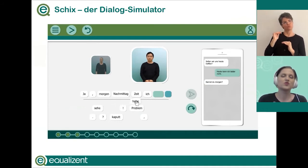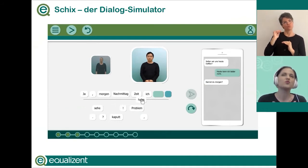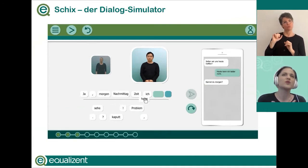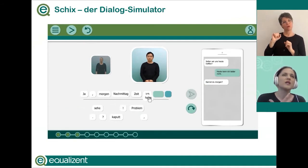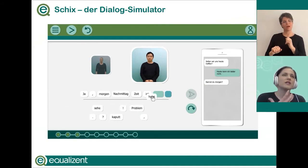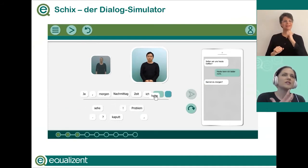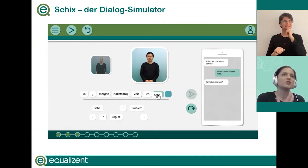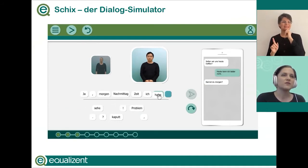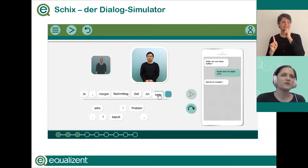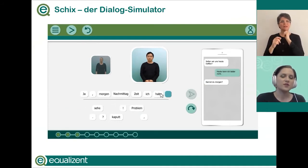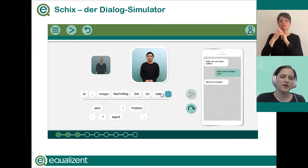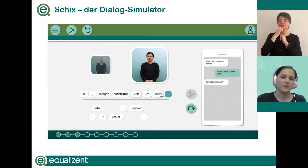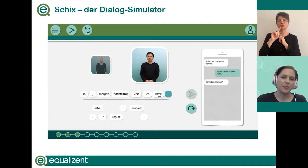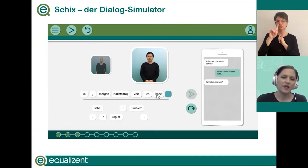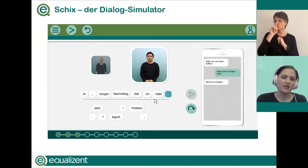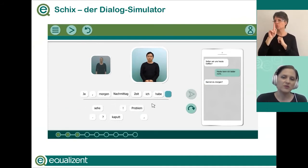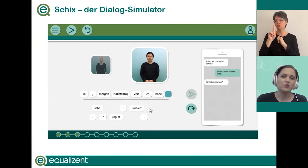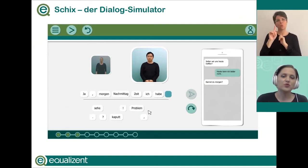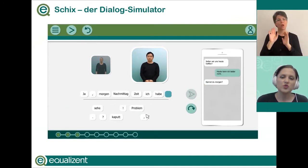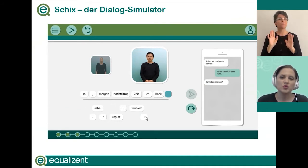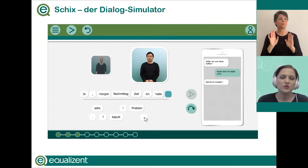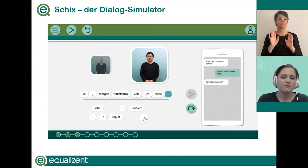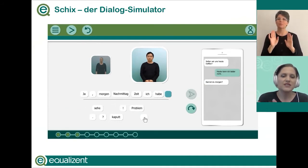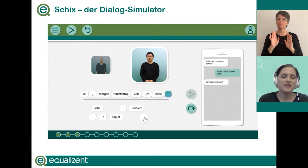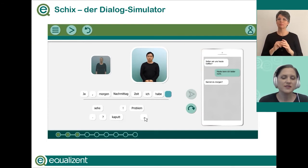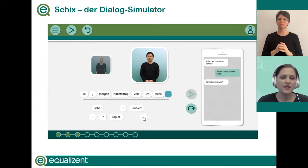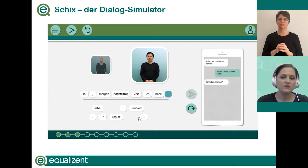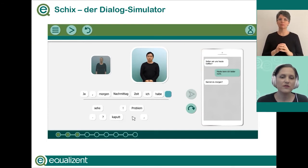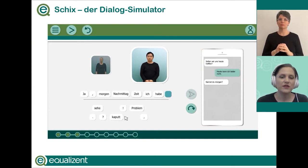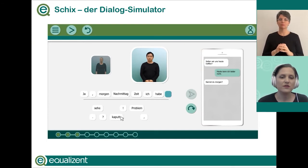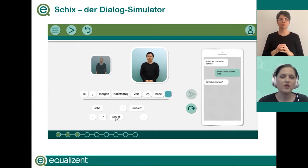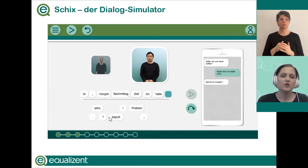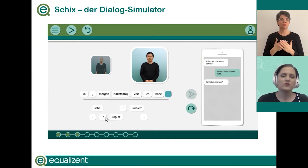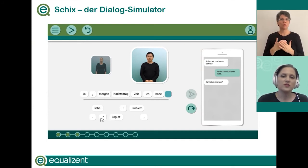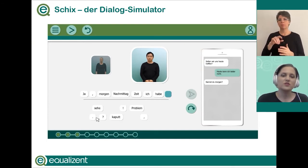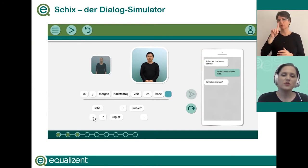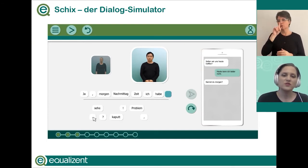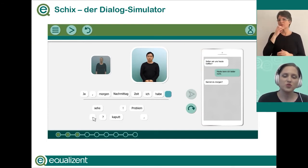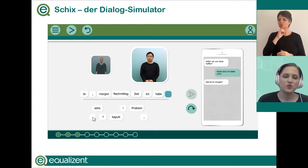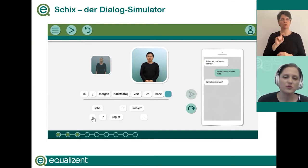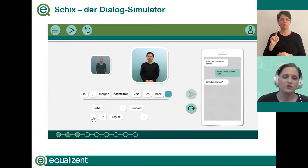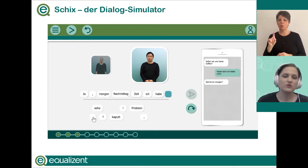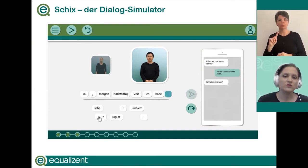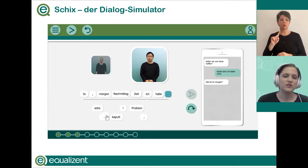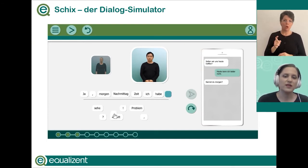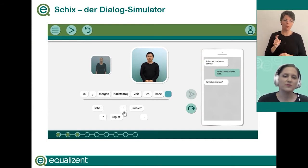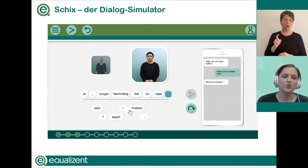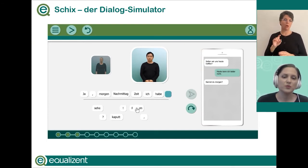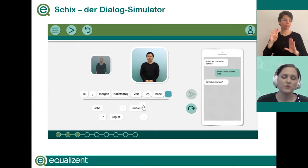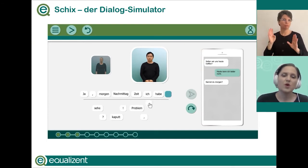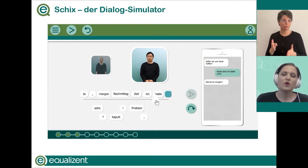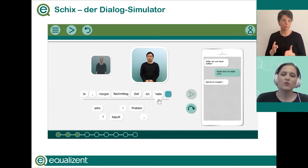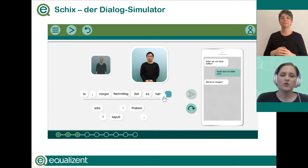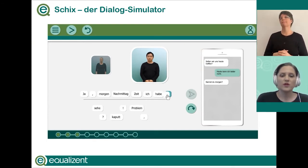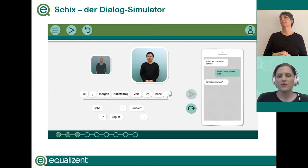möchte zuerst nur die Schrift, die Punktuation, die Satzzeichen verwenden und die sollen Sie schulen und die Teilnehmenden